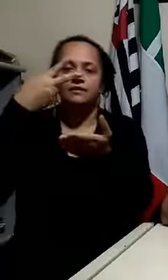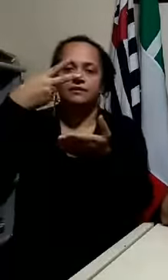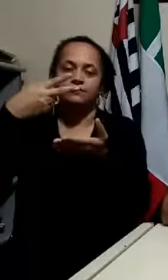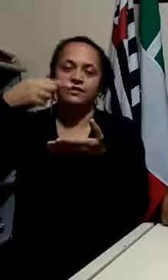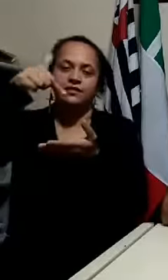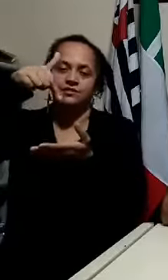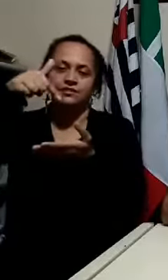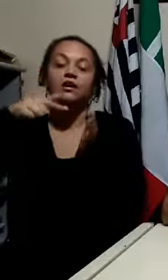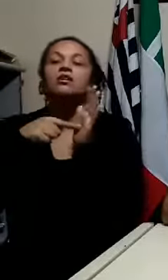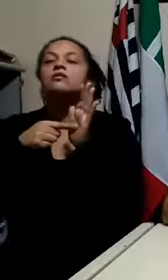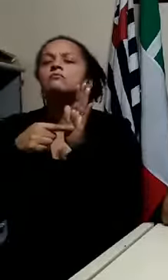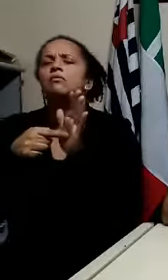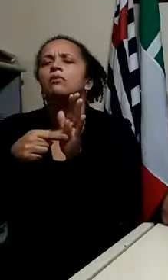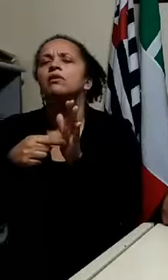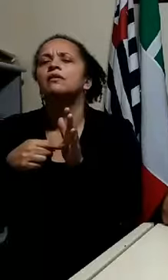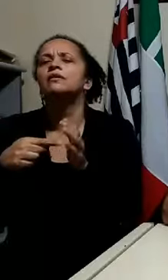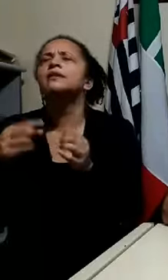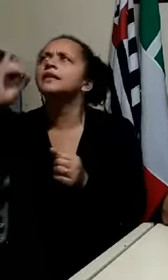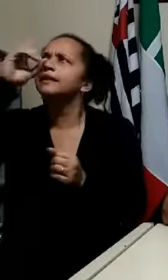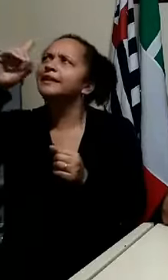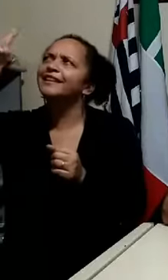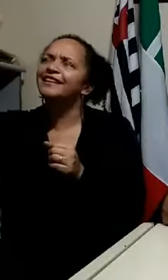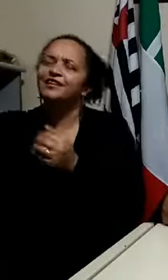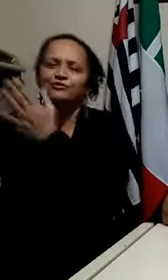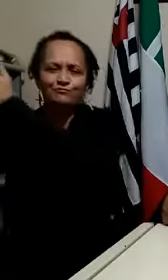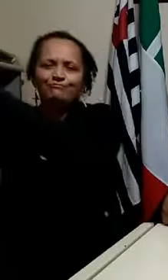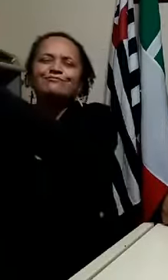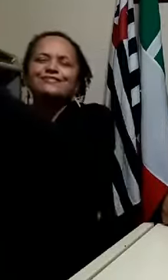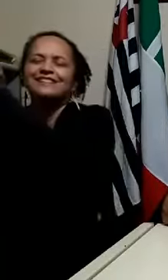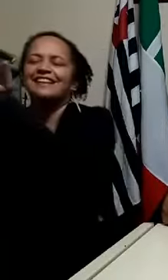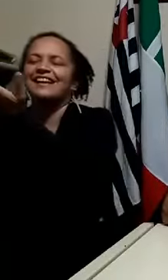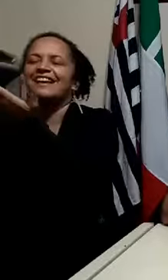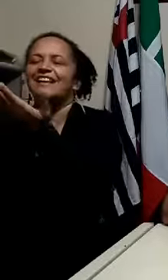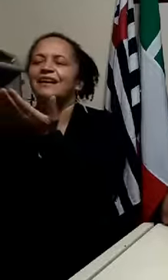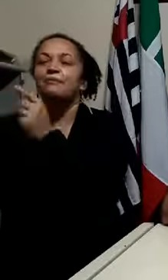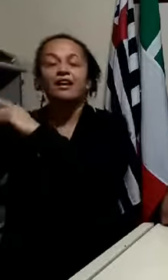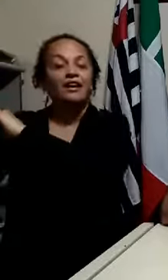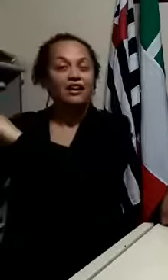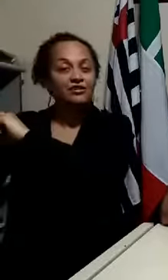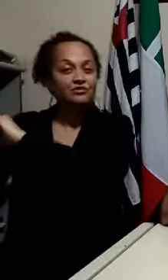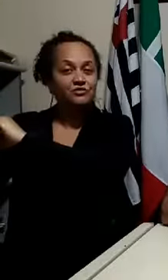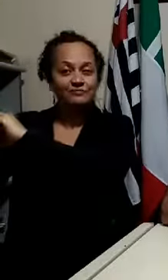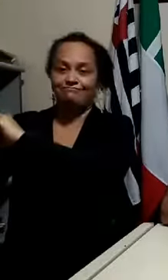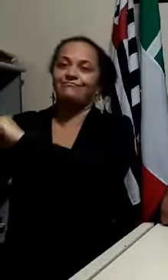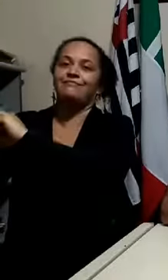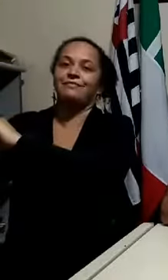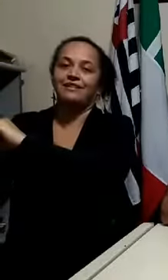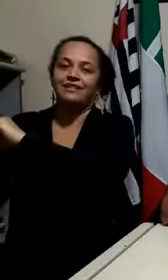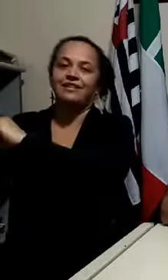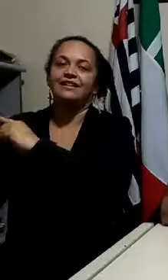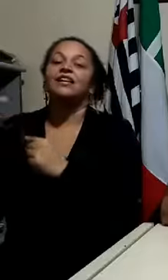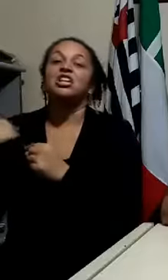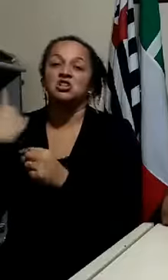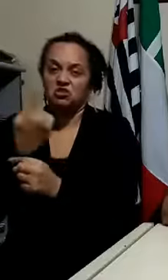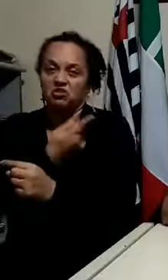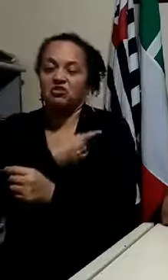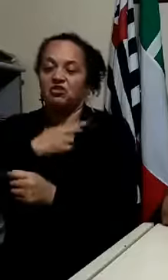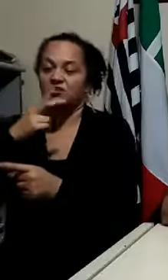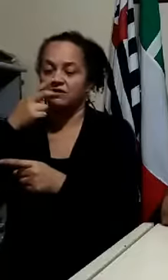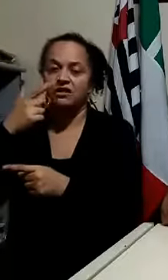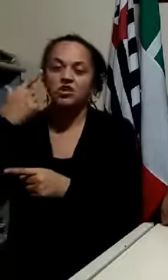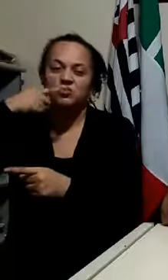livrar daquilo que nos destrói, né? Para nos dar vida e nos livrar daquilo que nos destrói, e